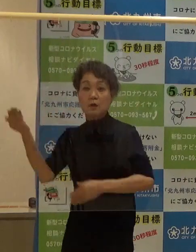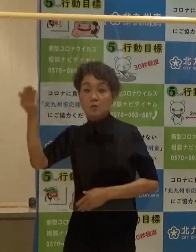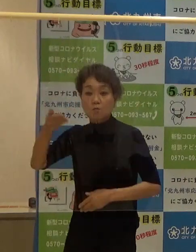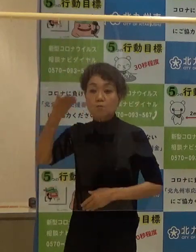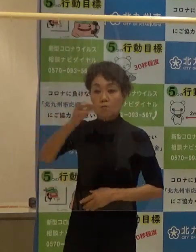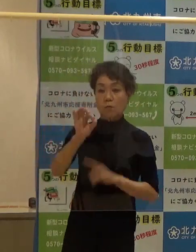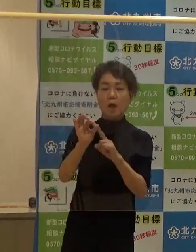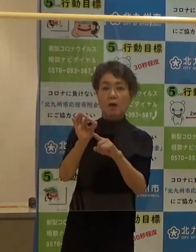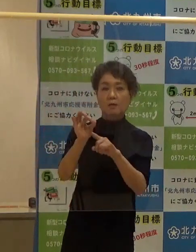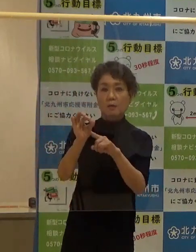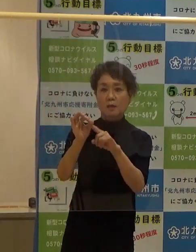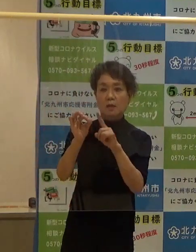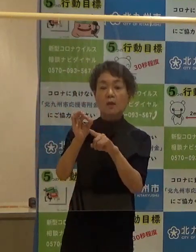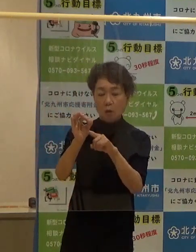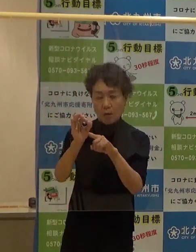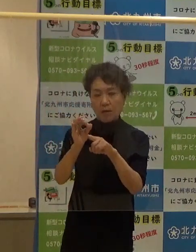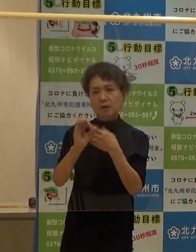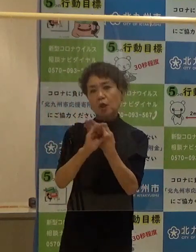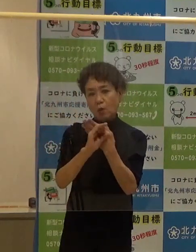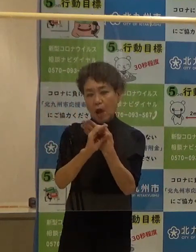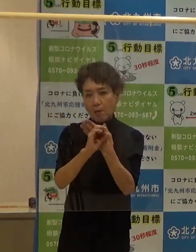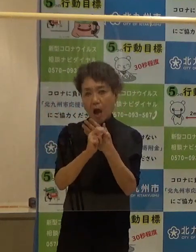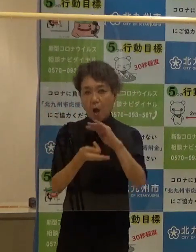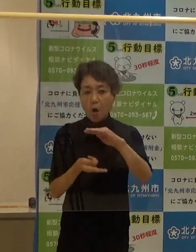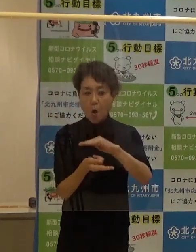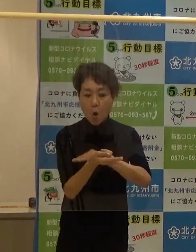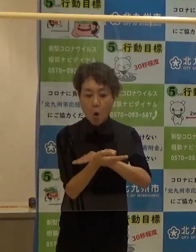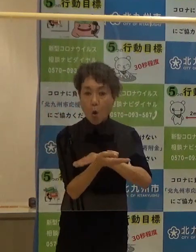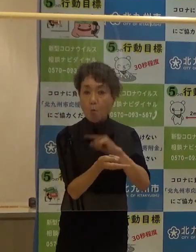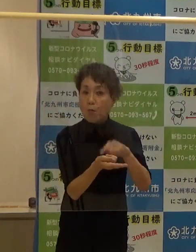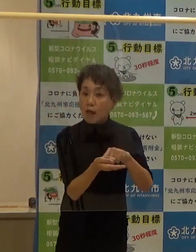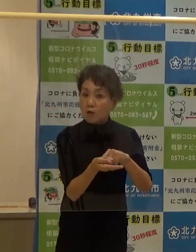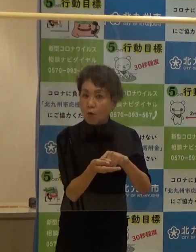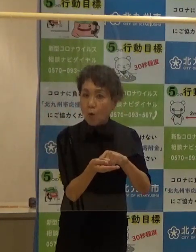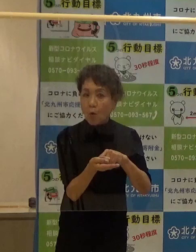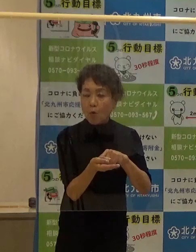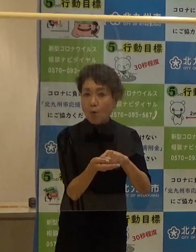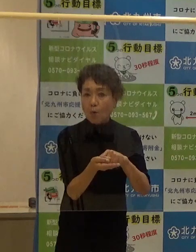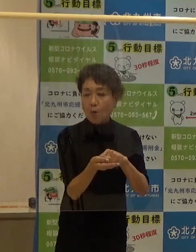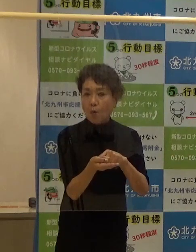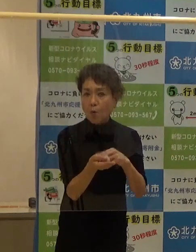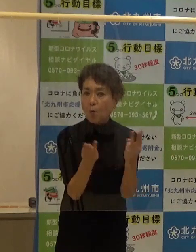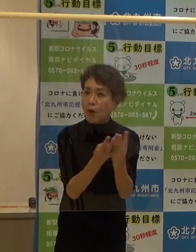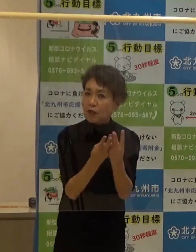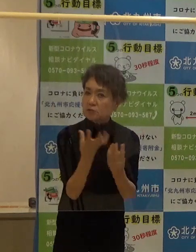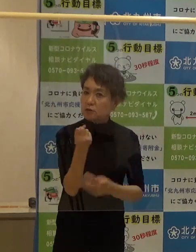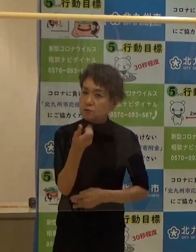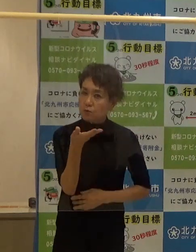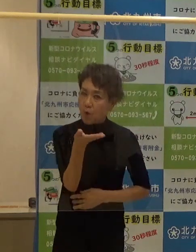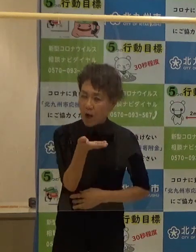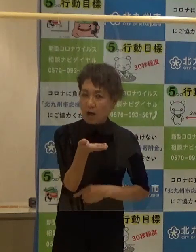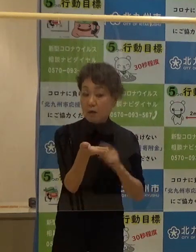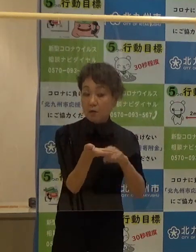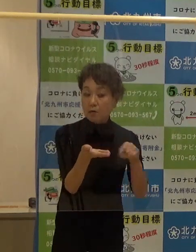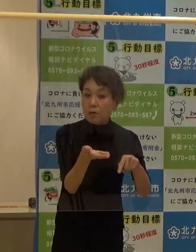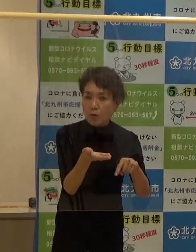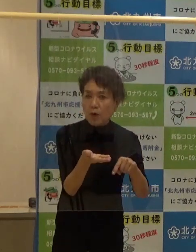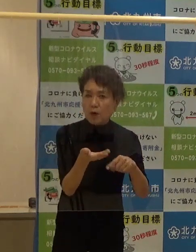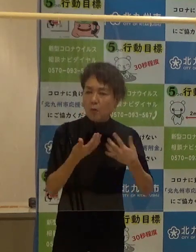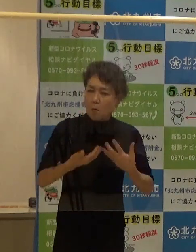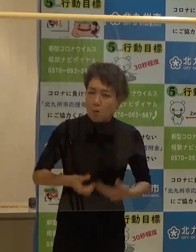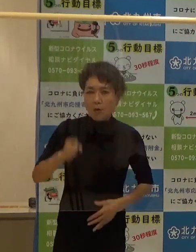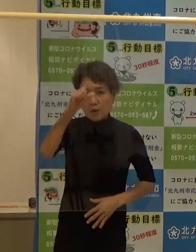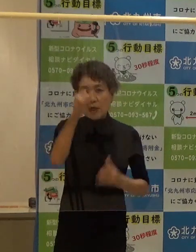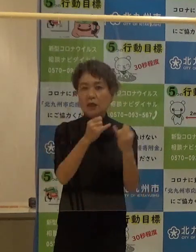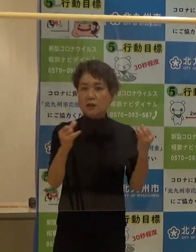えばベッドの受け入れベッドを何床持つか、そのうち重症患者